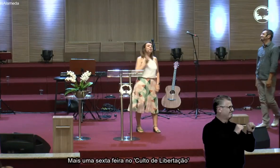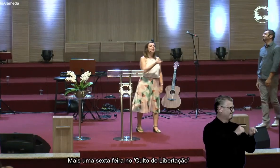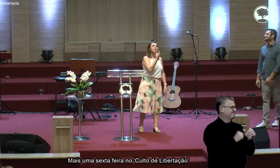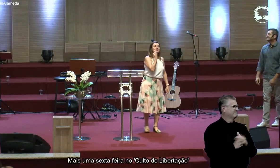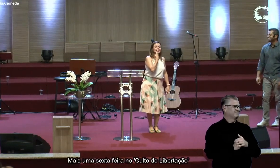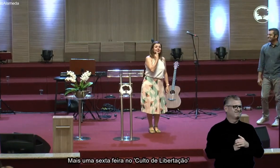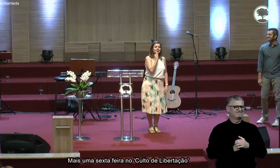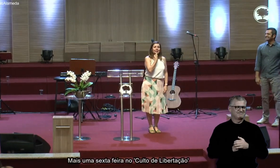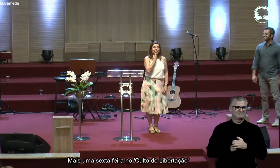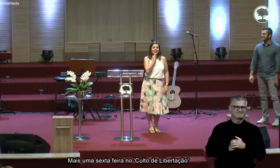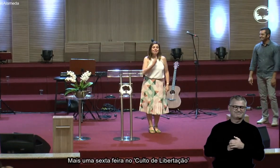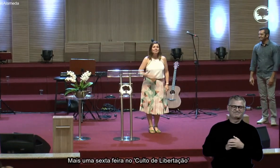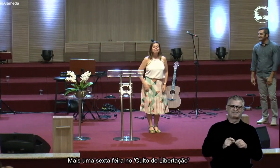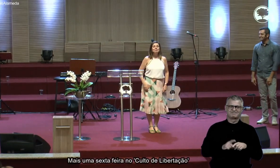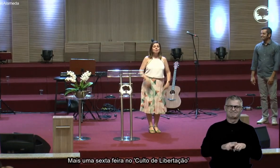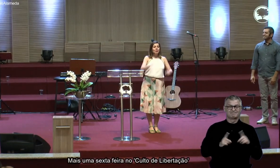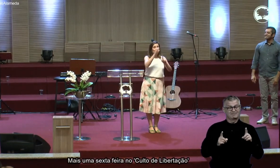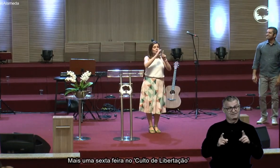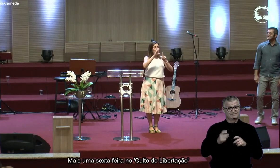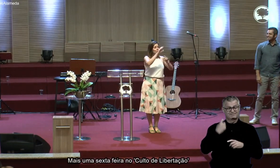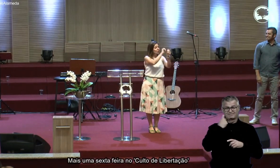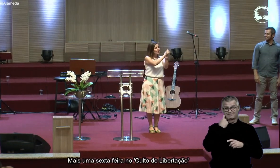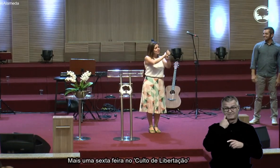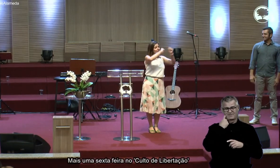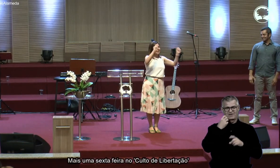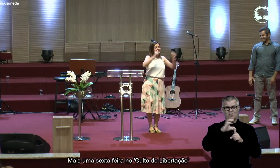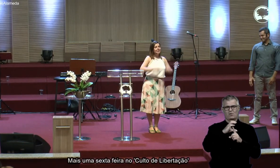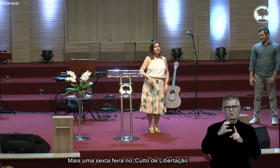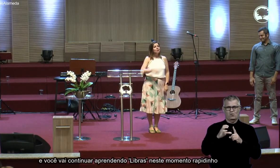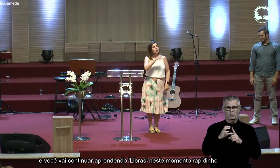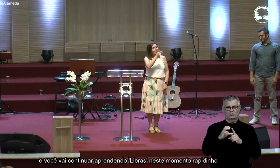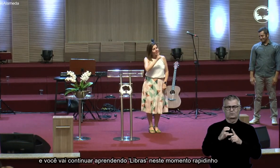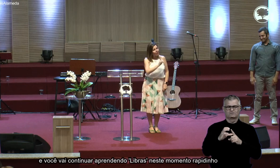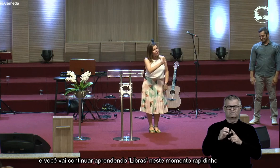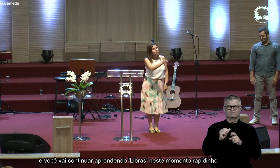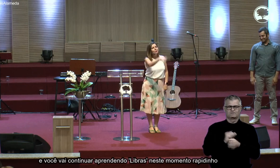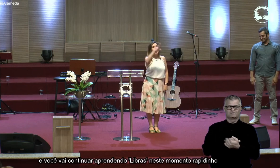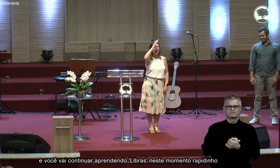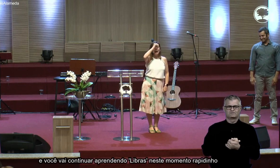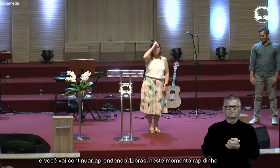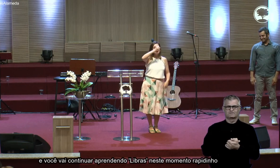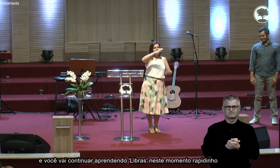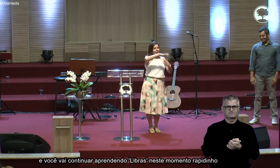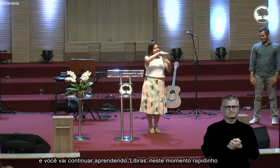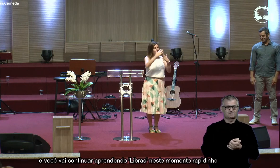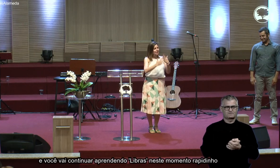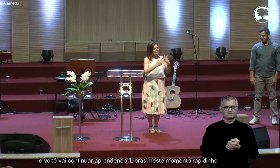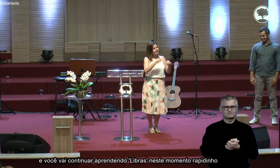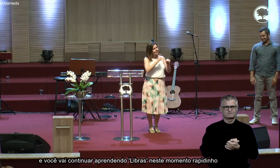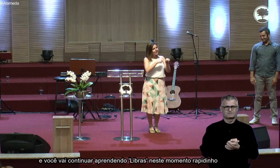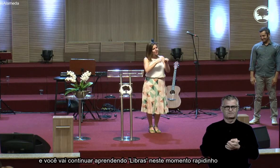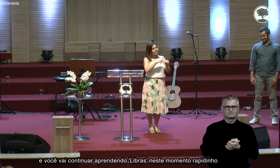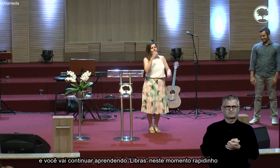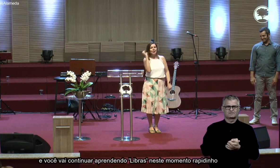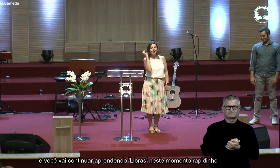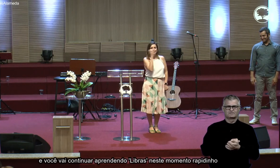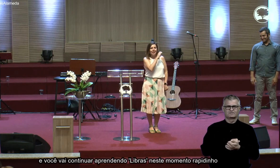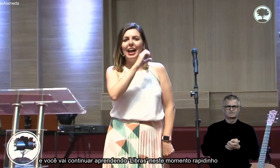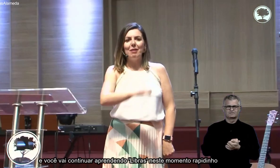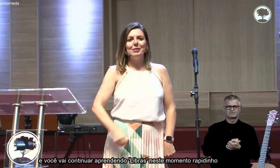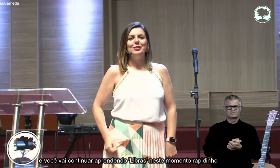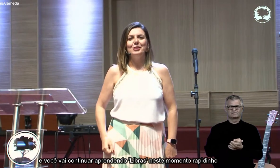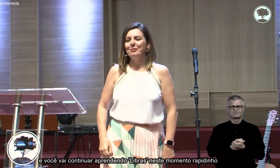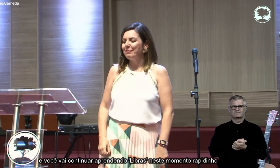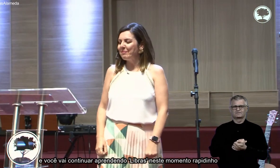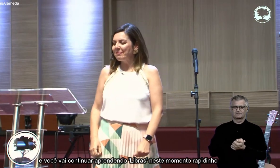Mais uma sexta-feira, no culto de libertação, e você vai continuar aprendendo Libras neste momento,